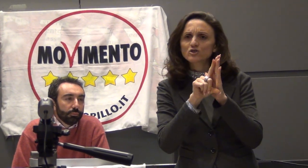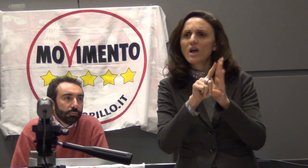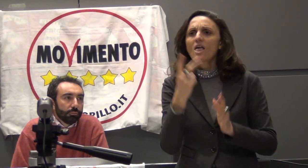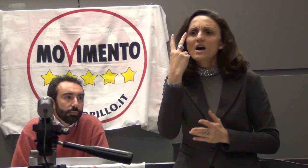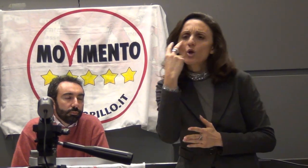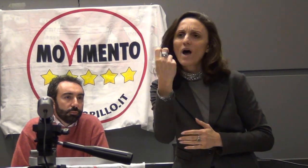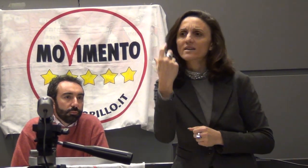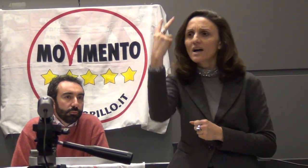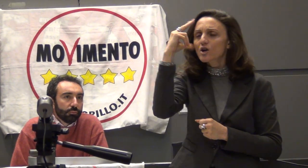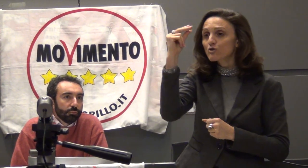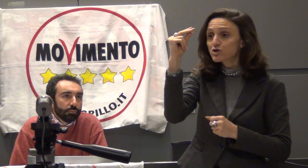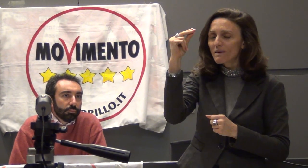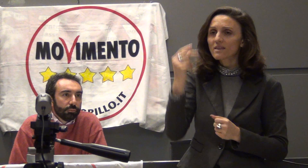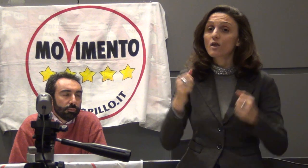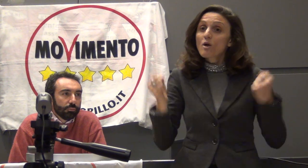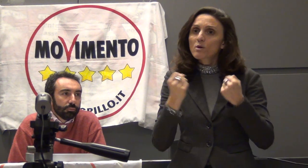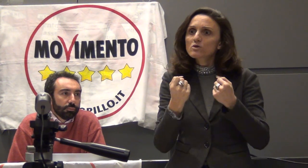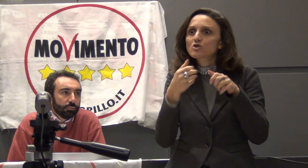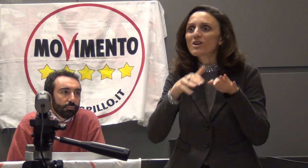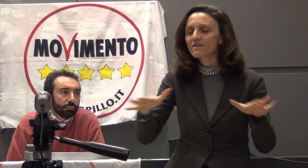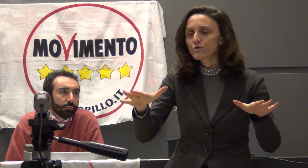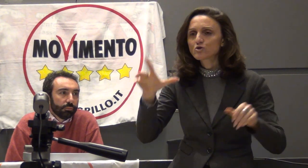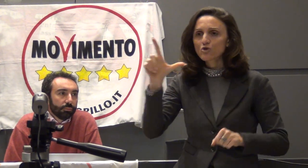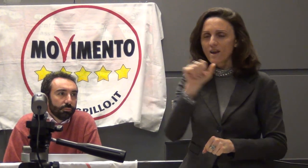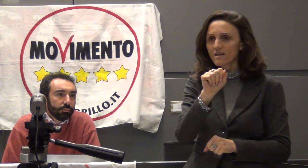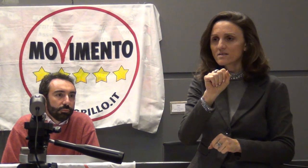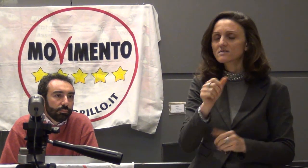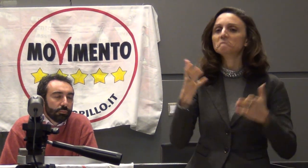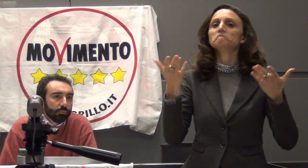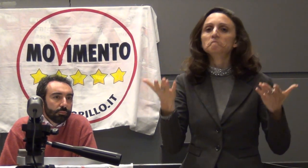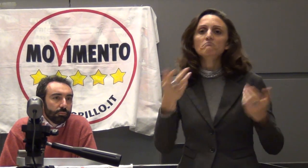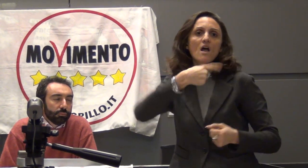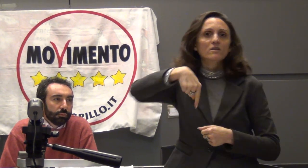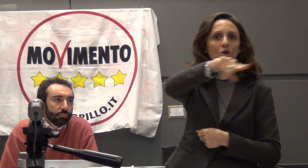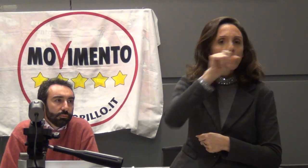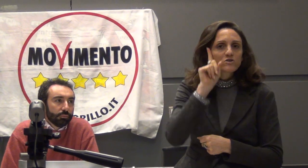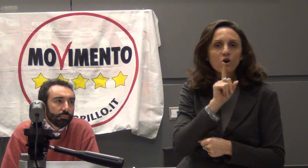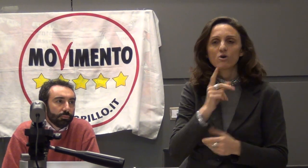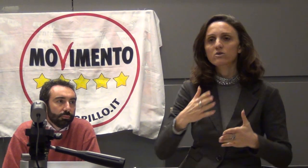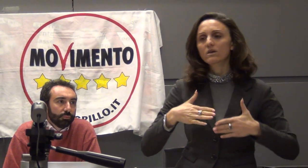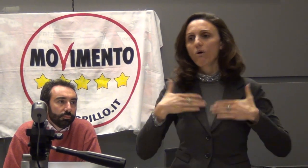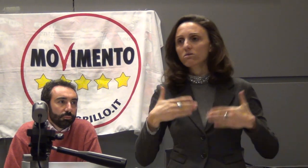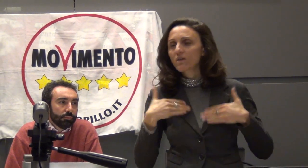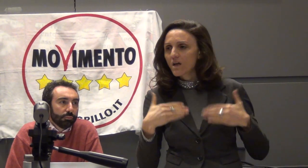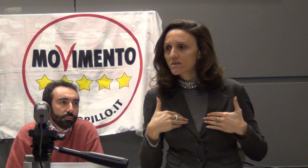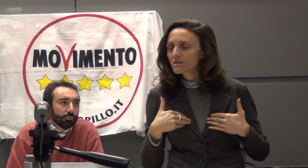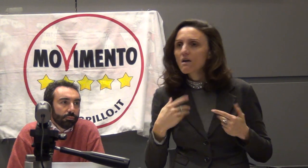è stata approvata la legge che riguarda il riconoscimento e la diffusione della lingua italiana dei segni.